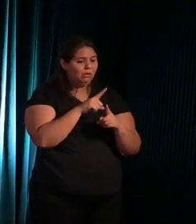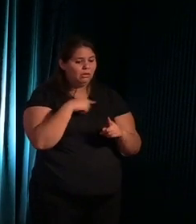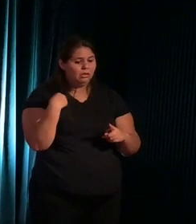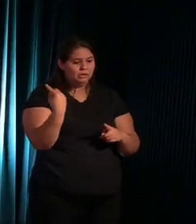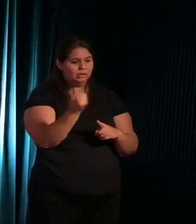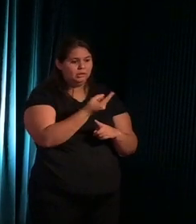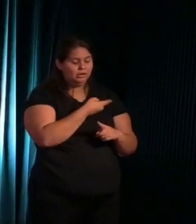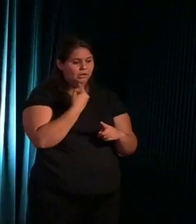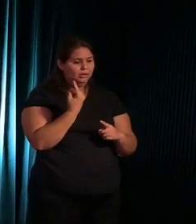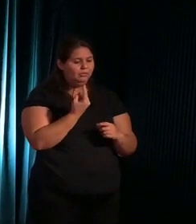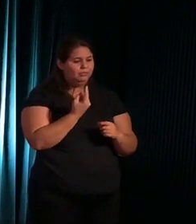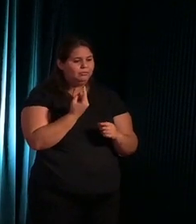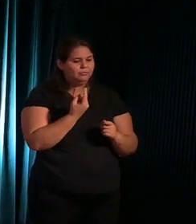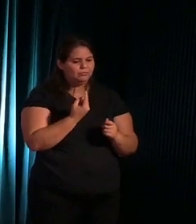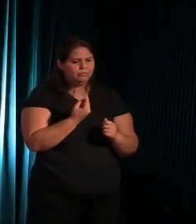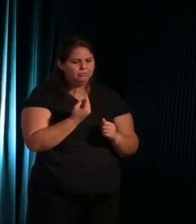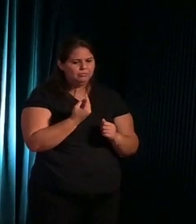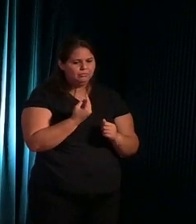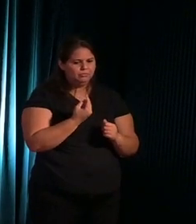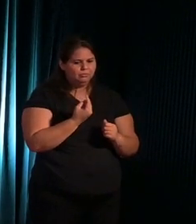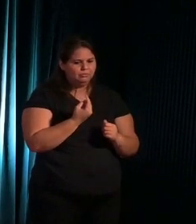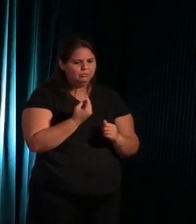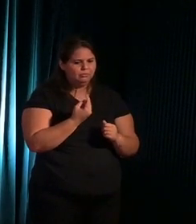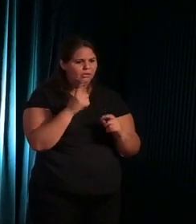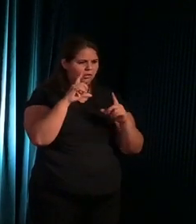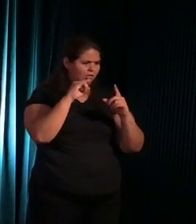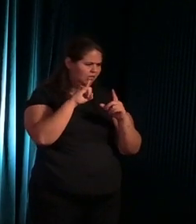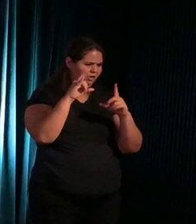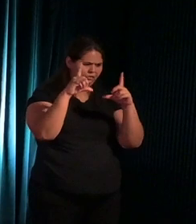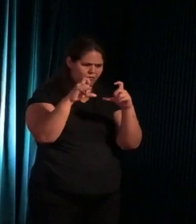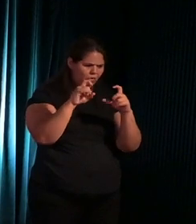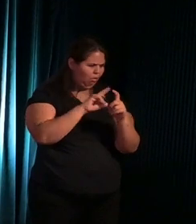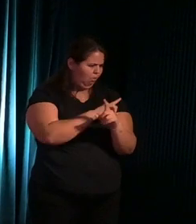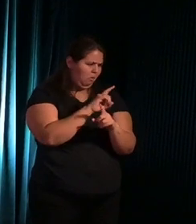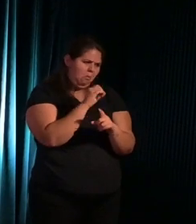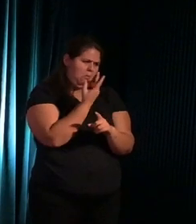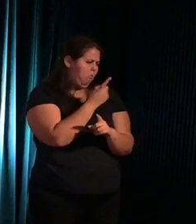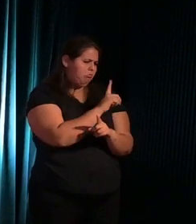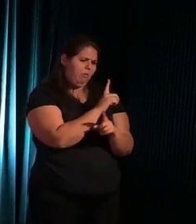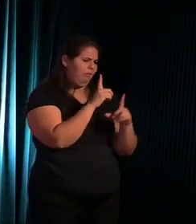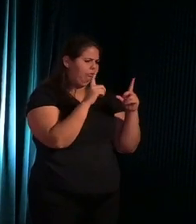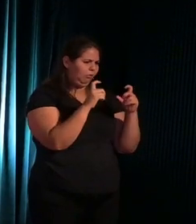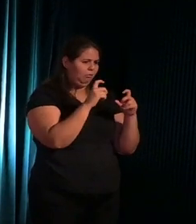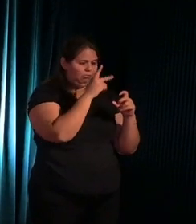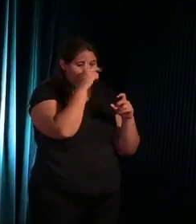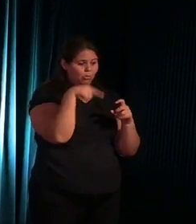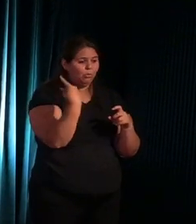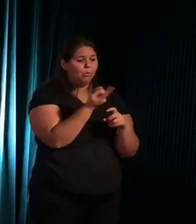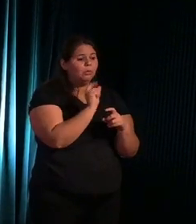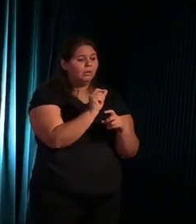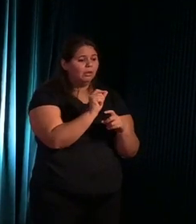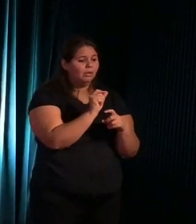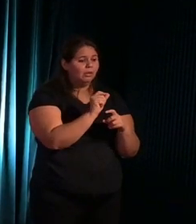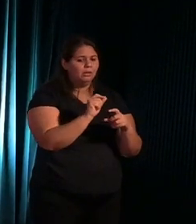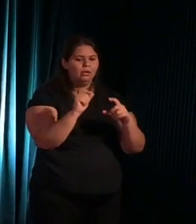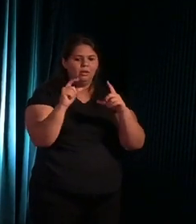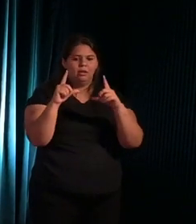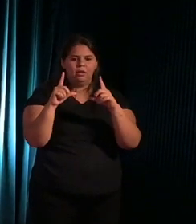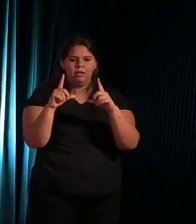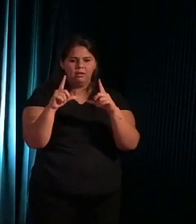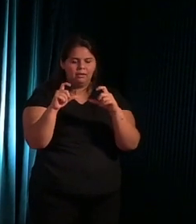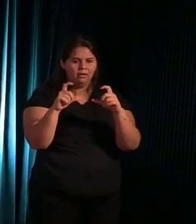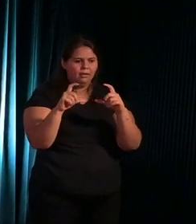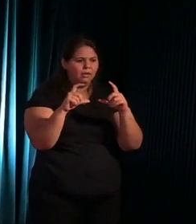nós, sejamos fotógrafos ou não, nós fotografamos a cada